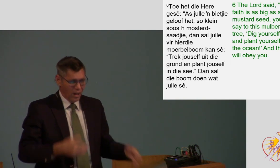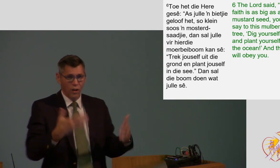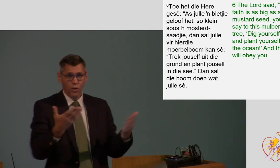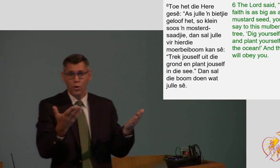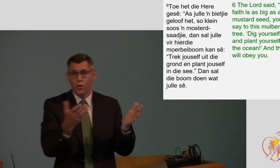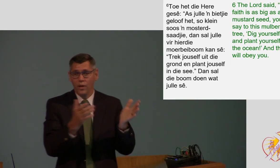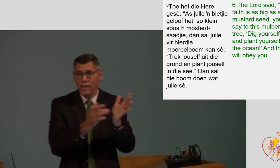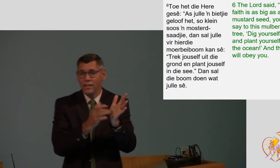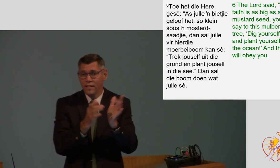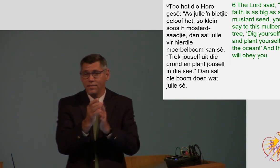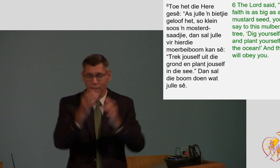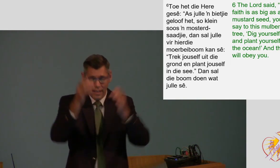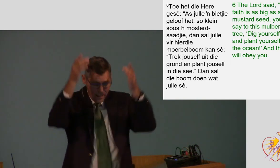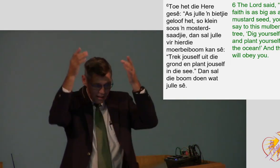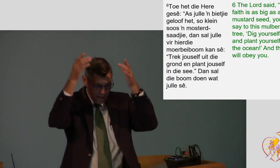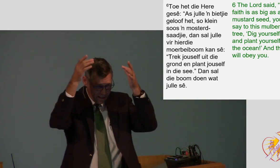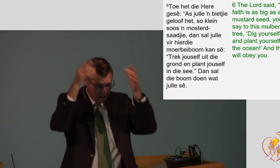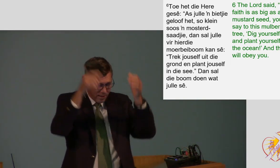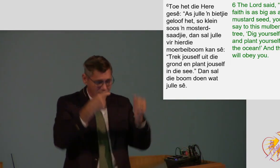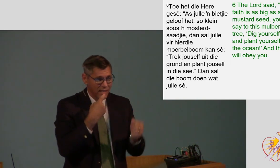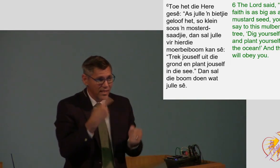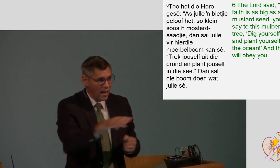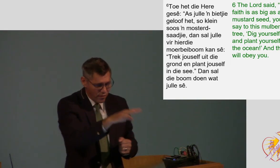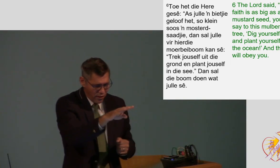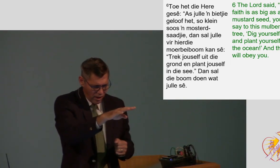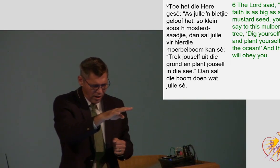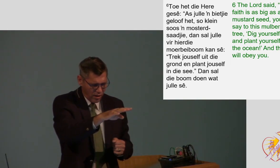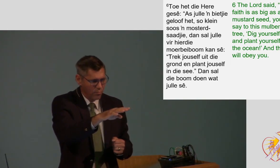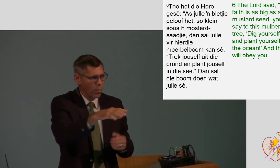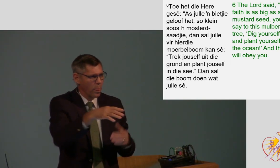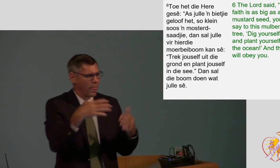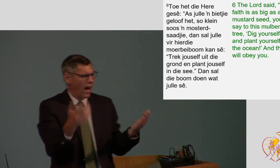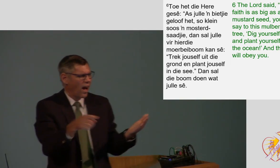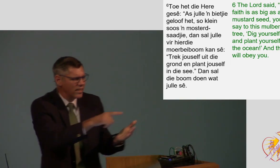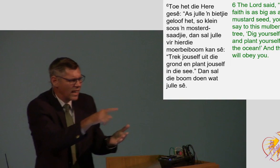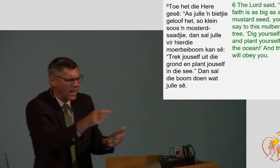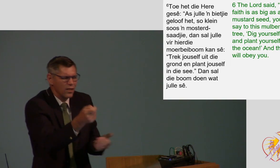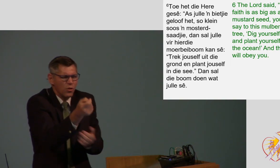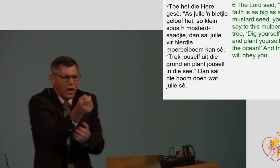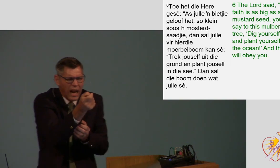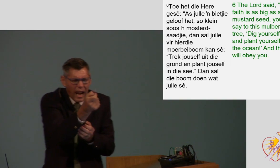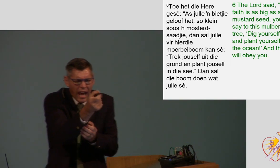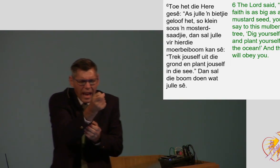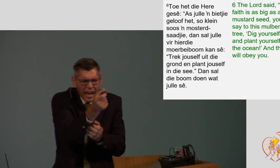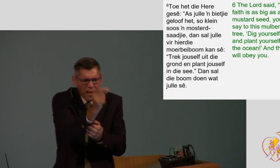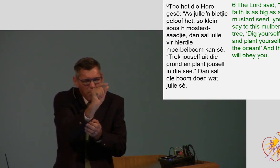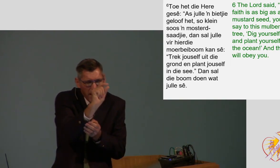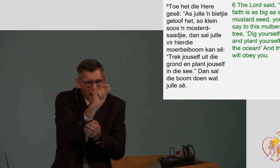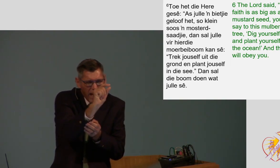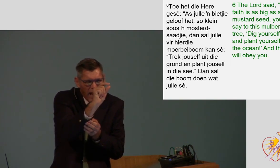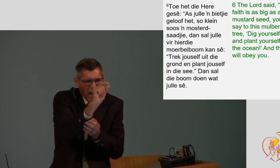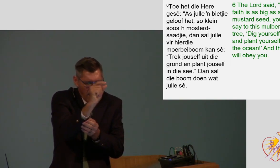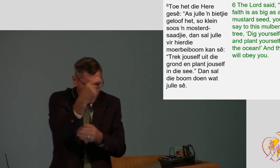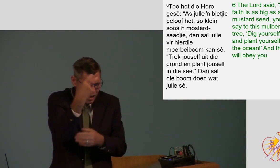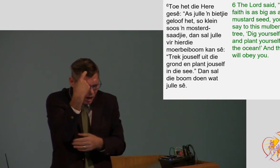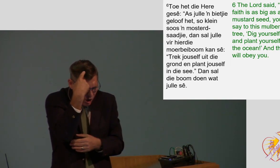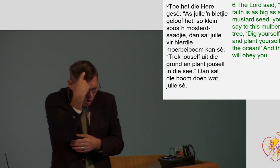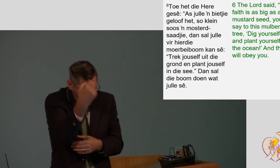Toe het die Here Jesus gesê vir hulle, as julle so klein bietjie geloof het,